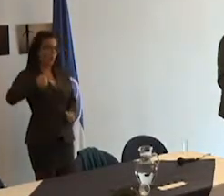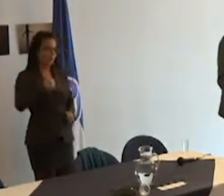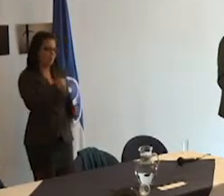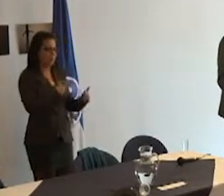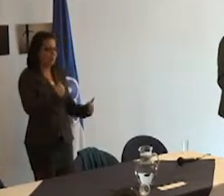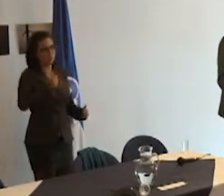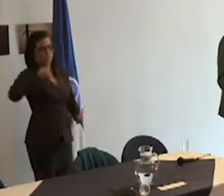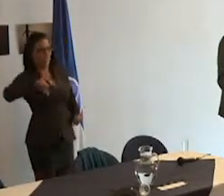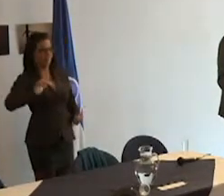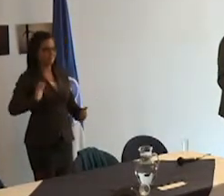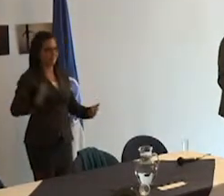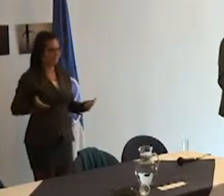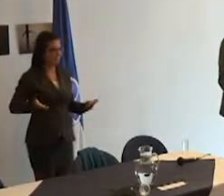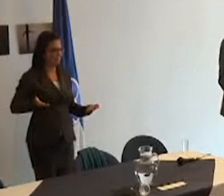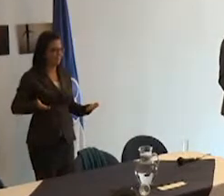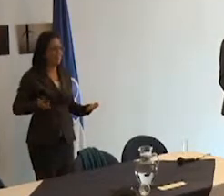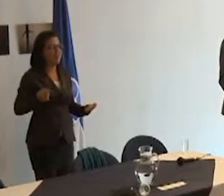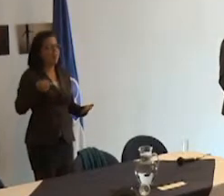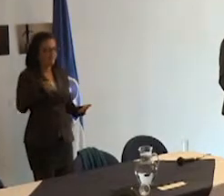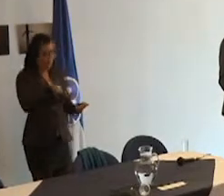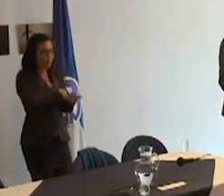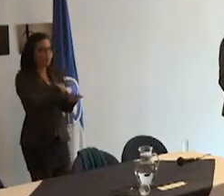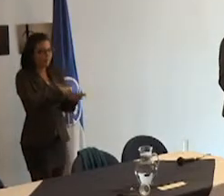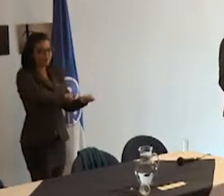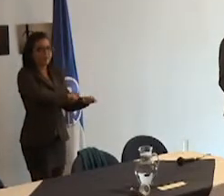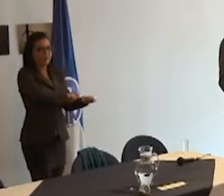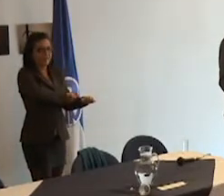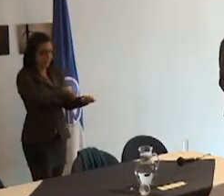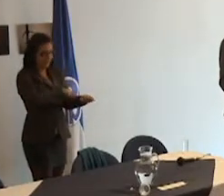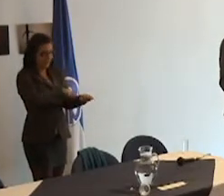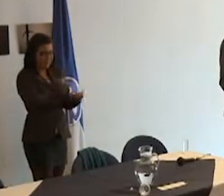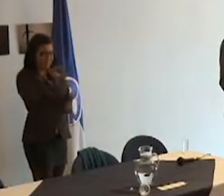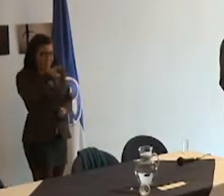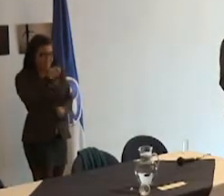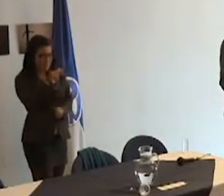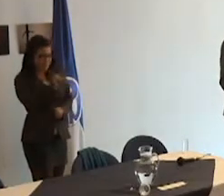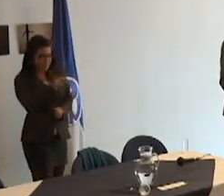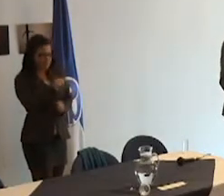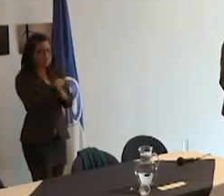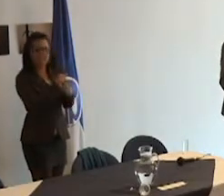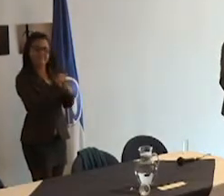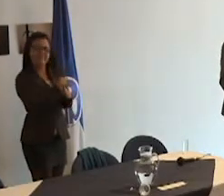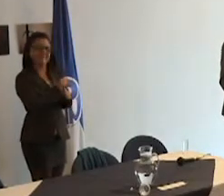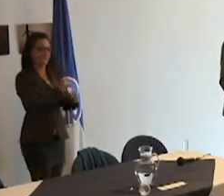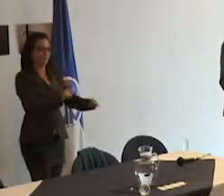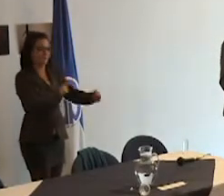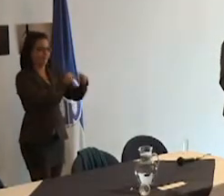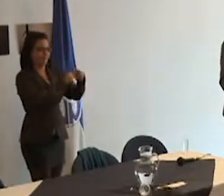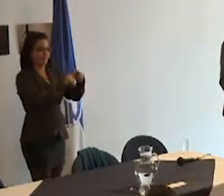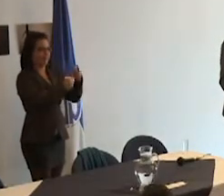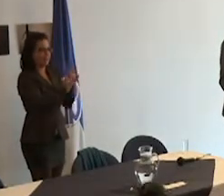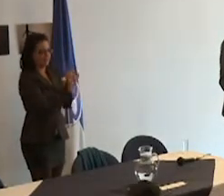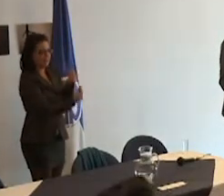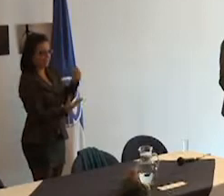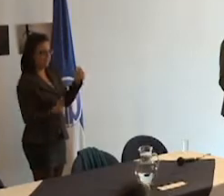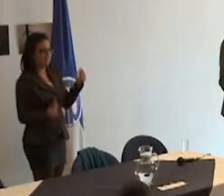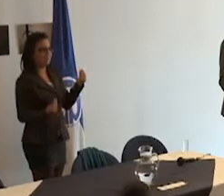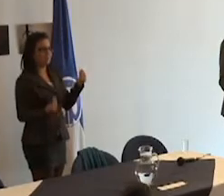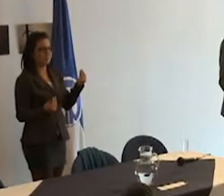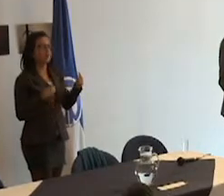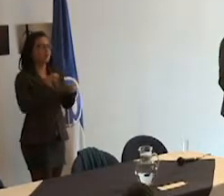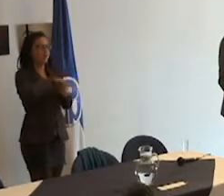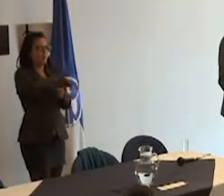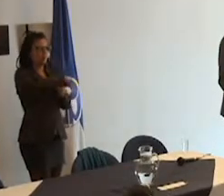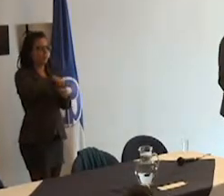malos. Así, la raza se convierte en el primer elemento de la clasificación de la población